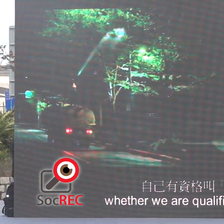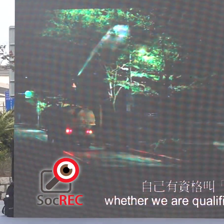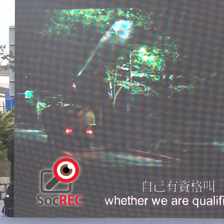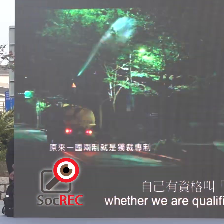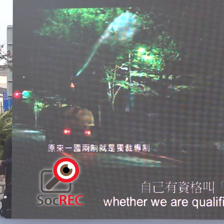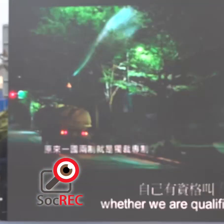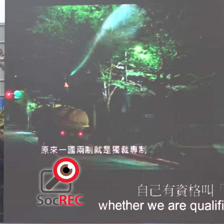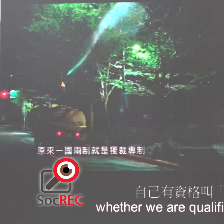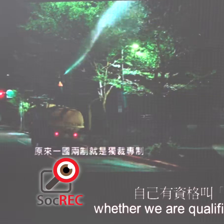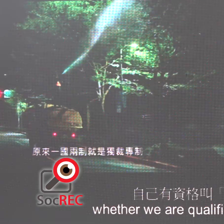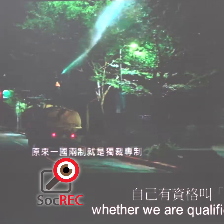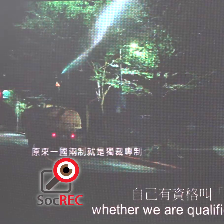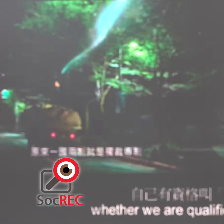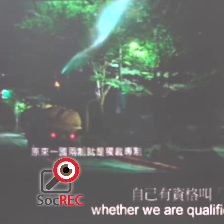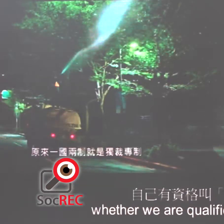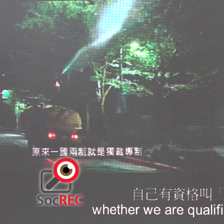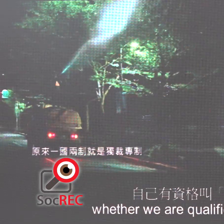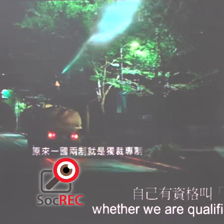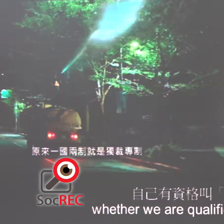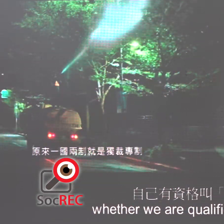叫手足呢兩個字。